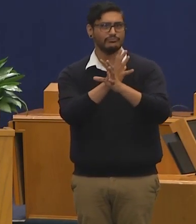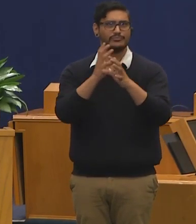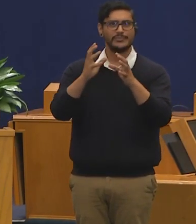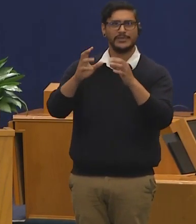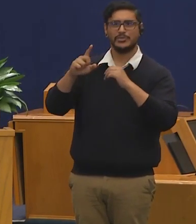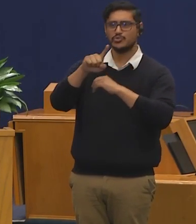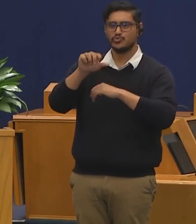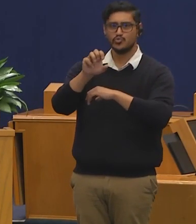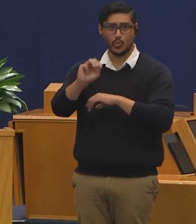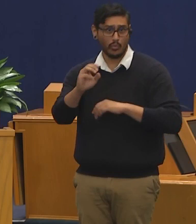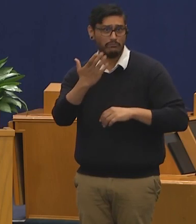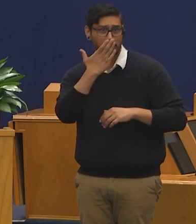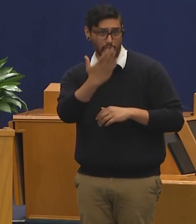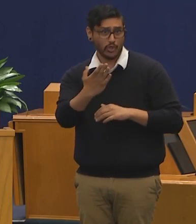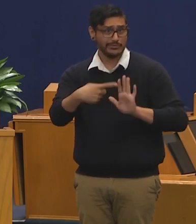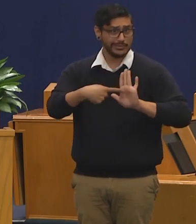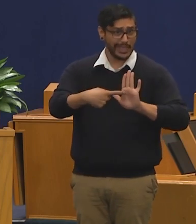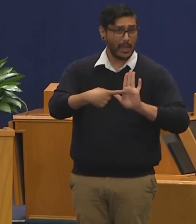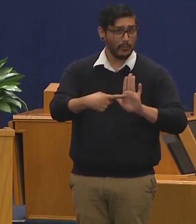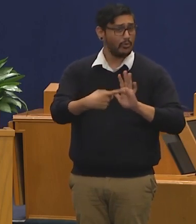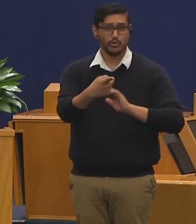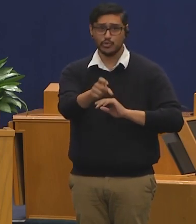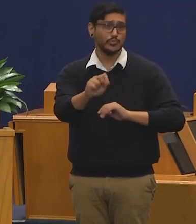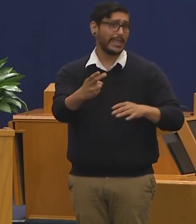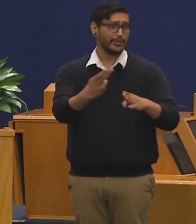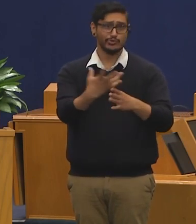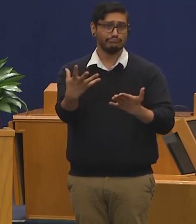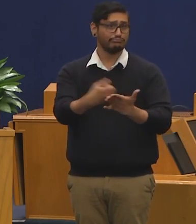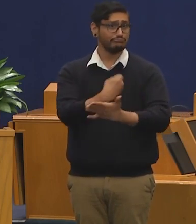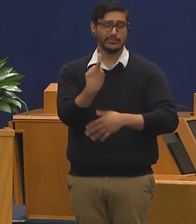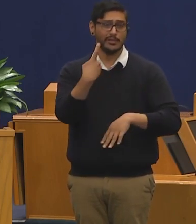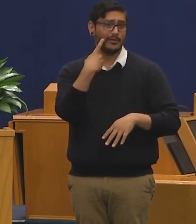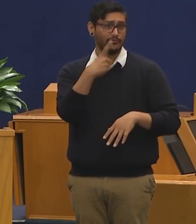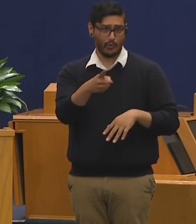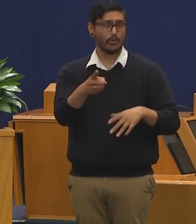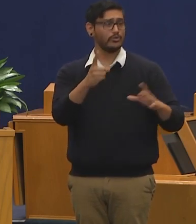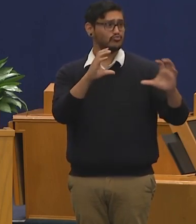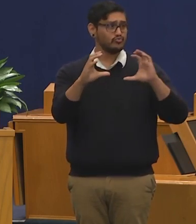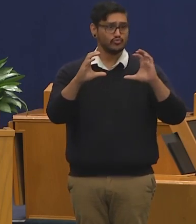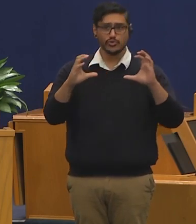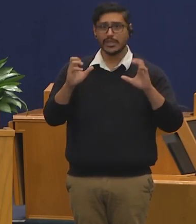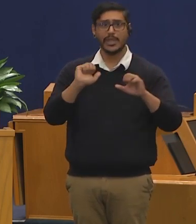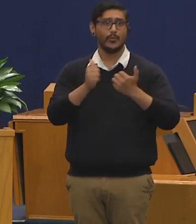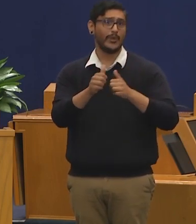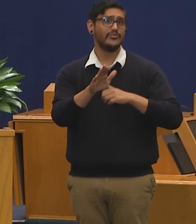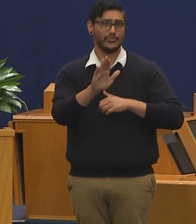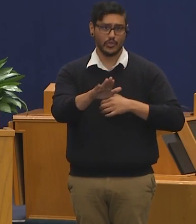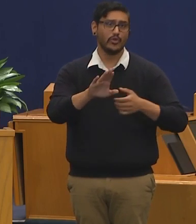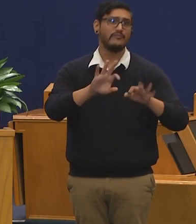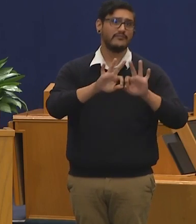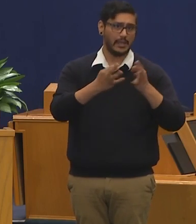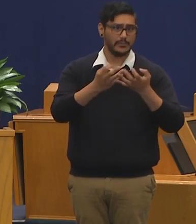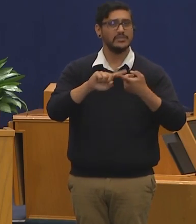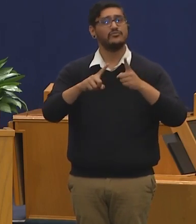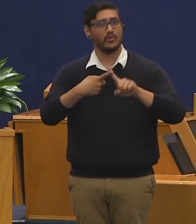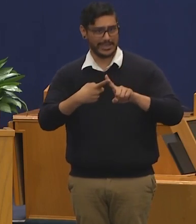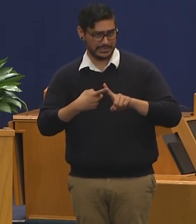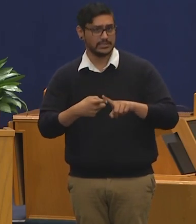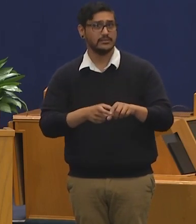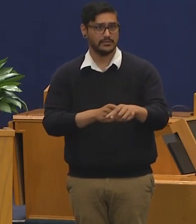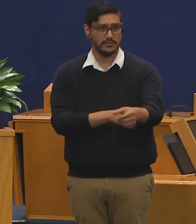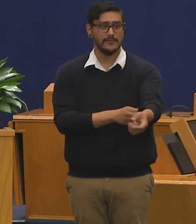Sería un buen ejemplo, pues, un vehículo para hacerlo y comunicar con nuestros queridos. También quiero